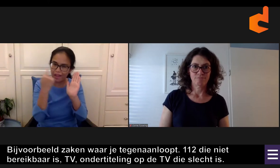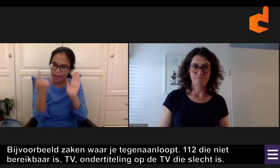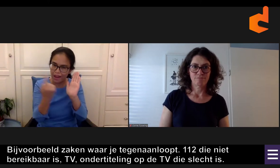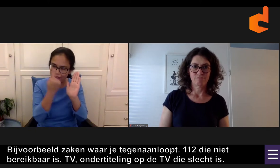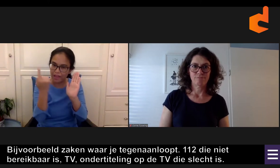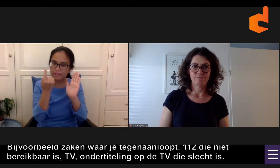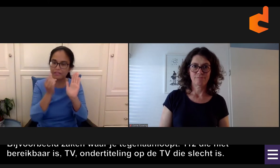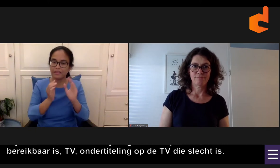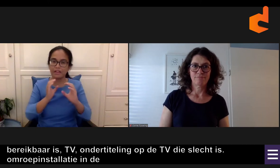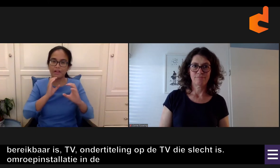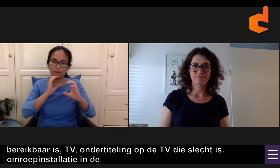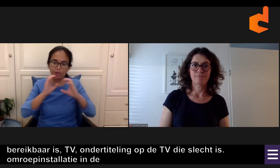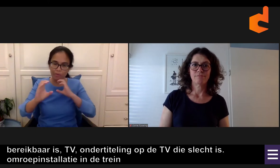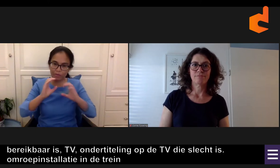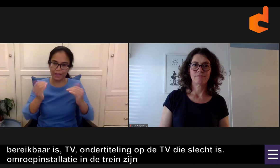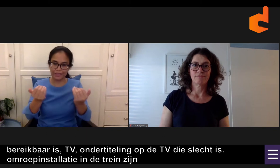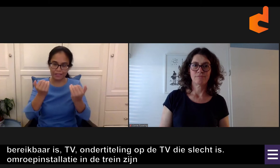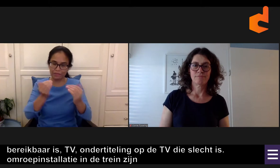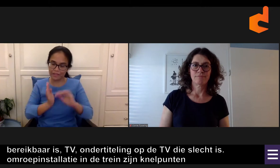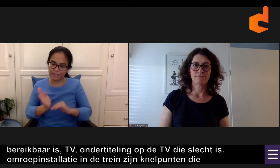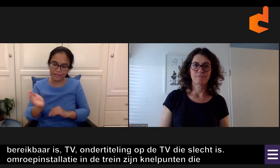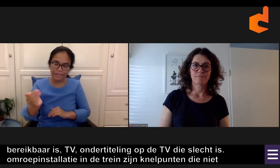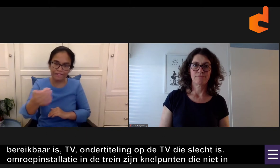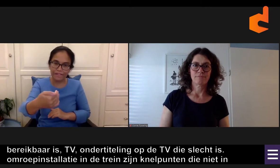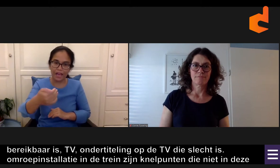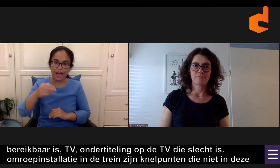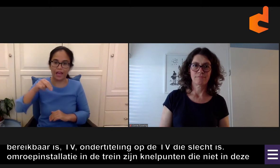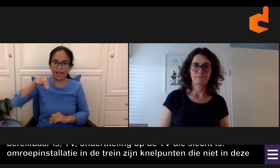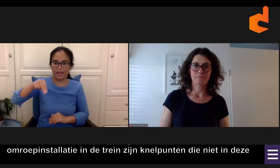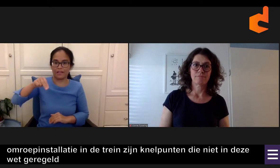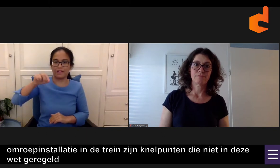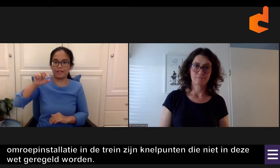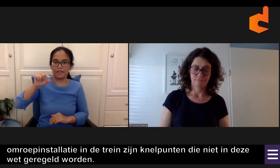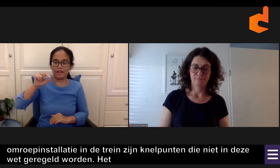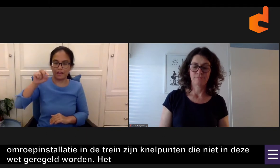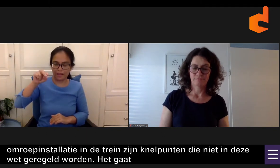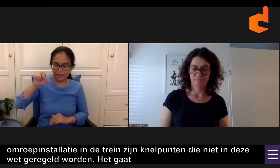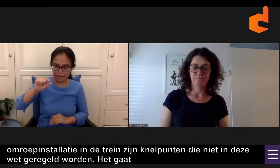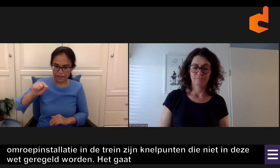worden. Het gaat hier echt alleen om communicatie, informatie via EGT.